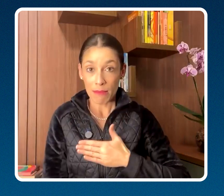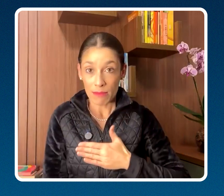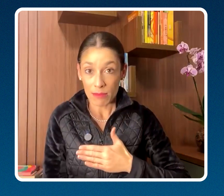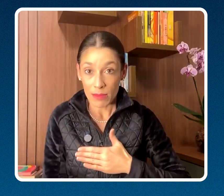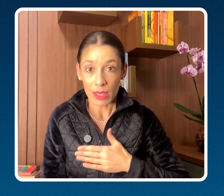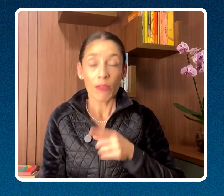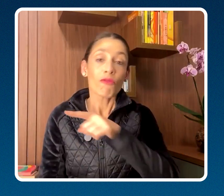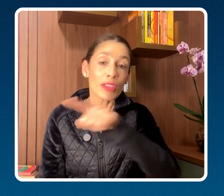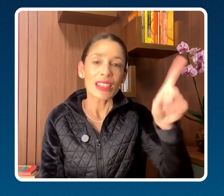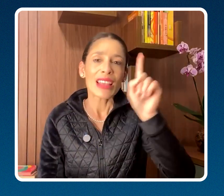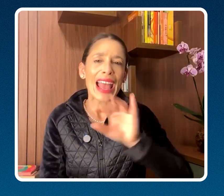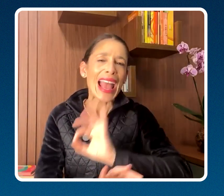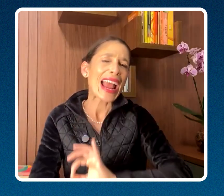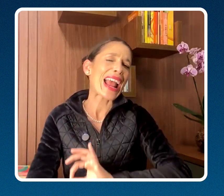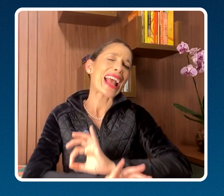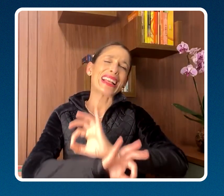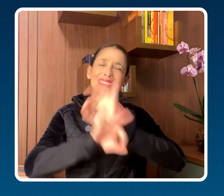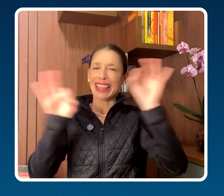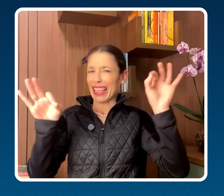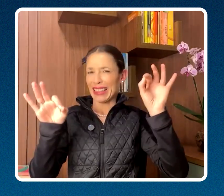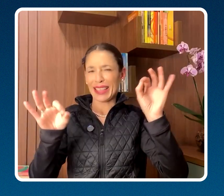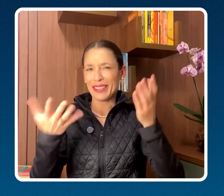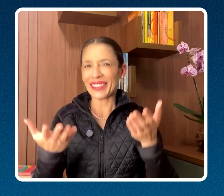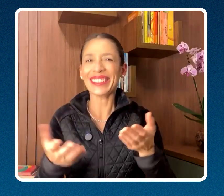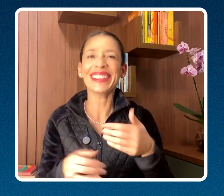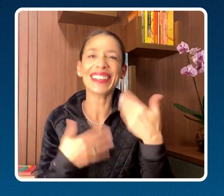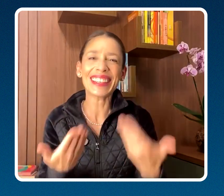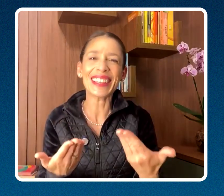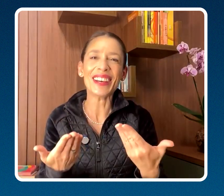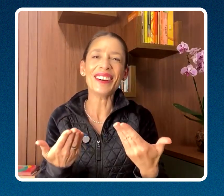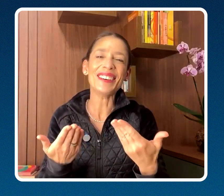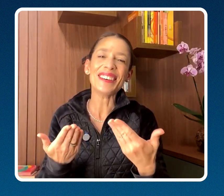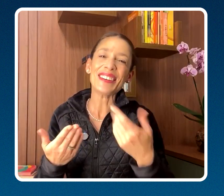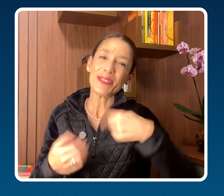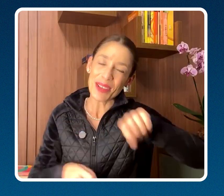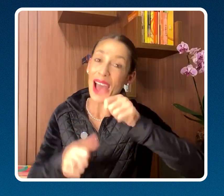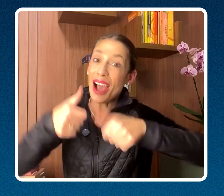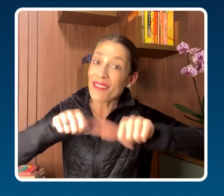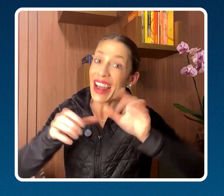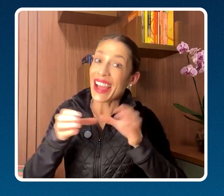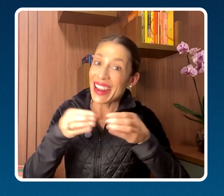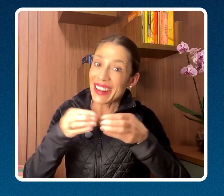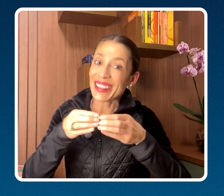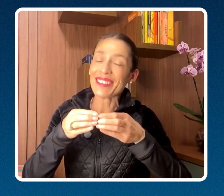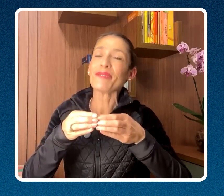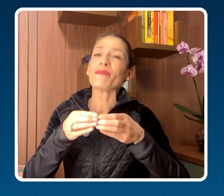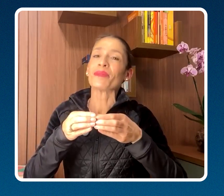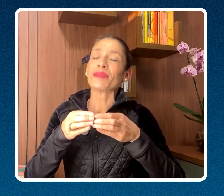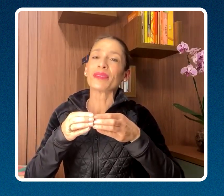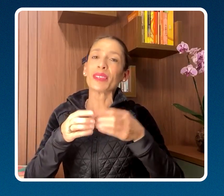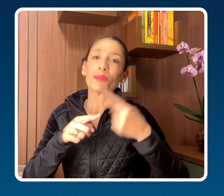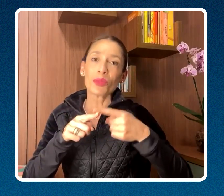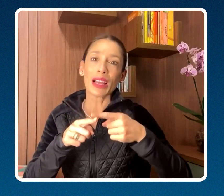são excelentes, estão no ponto assim, direto, então, bom é pouco, só para a gente avaliar a sua equipe também, viu, prof? Porque assim,